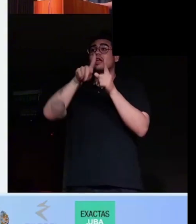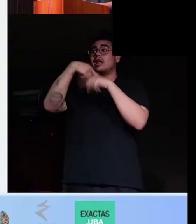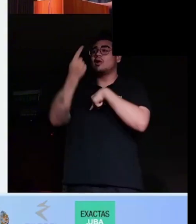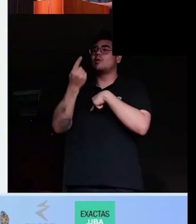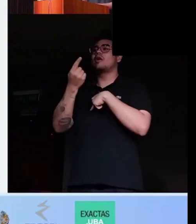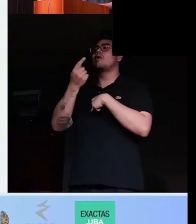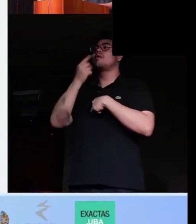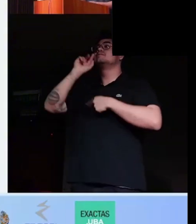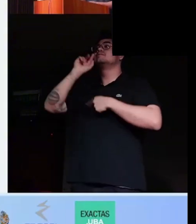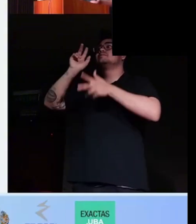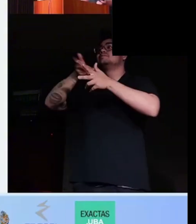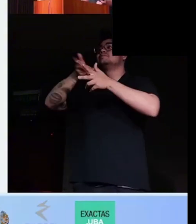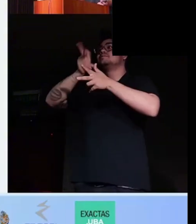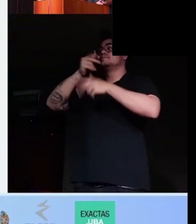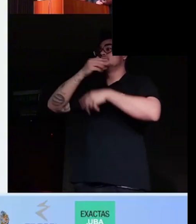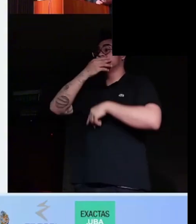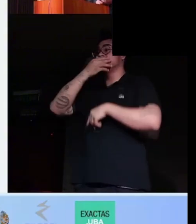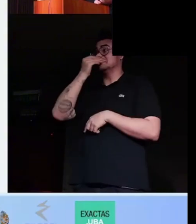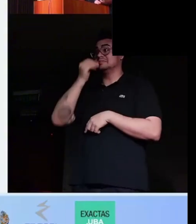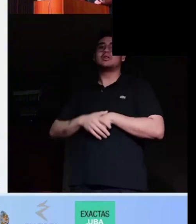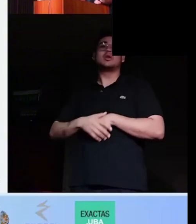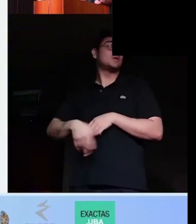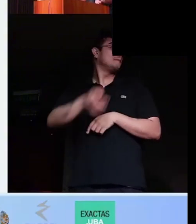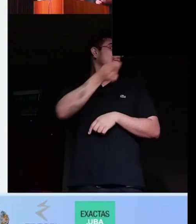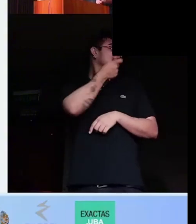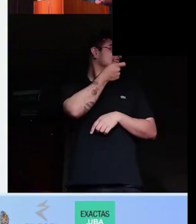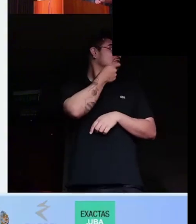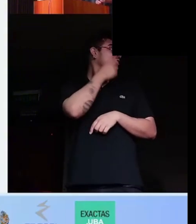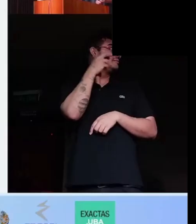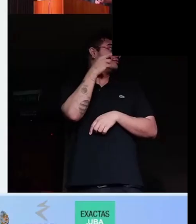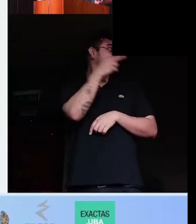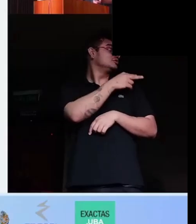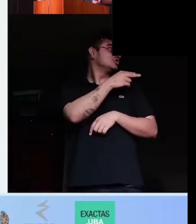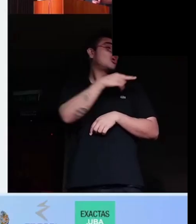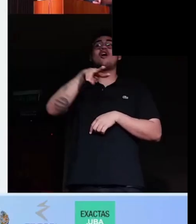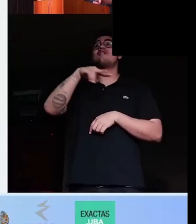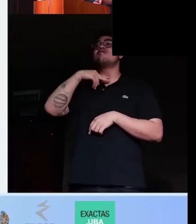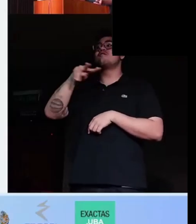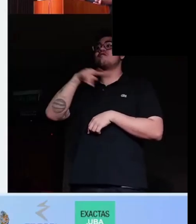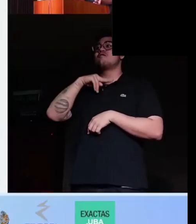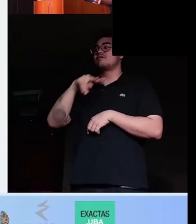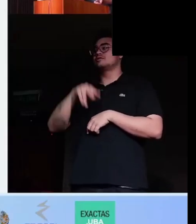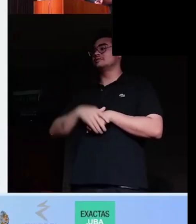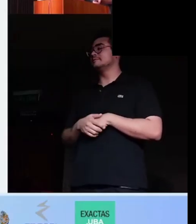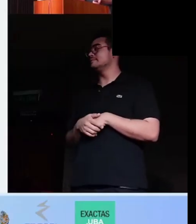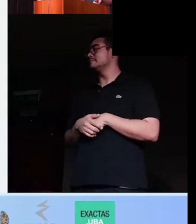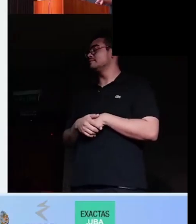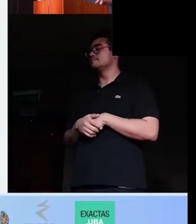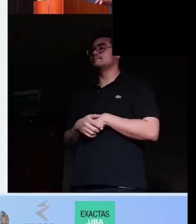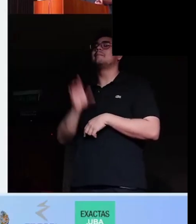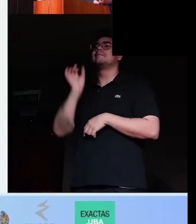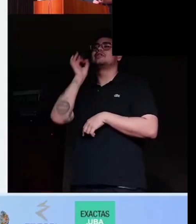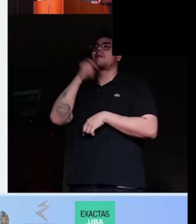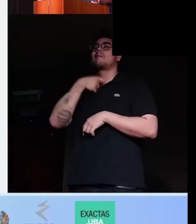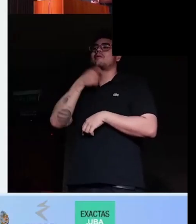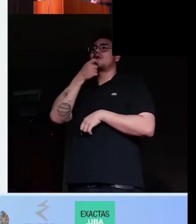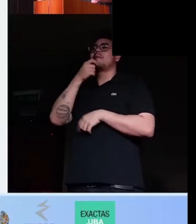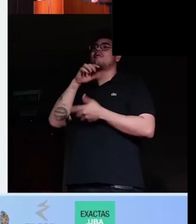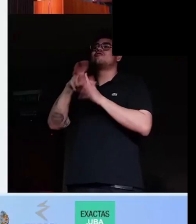hacer en traducción. En este caso estoy mostrando un ejemplo de voz. Está la seña tú o vos.